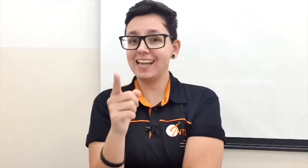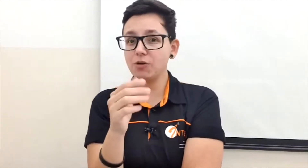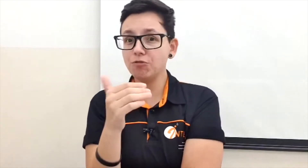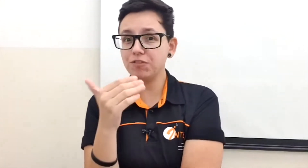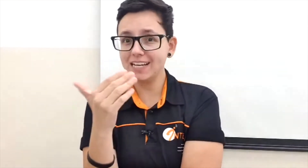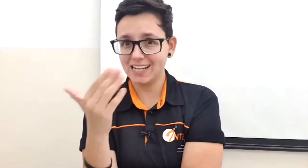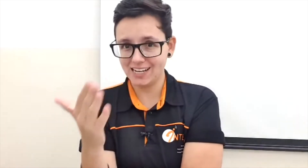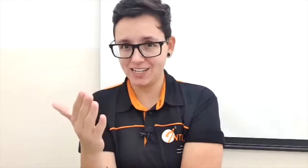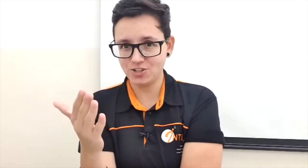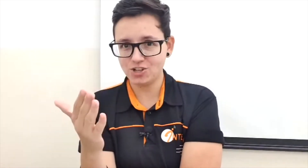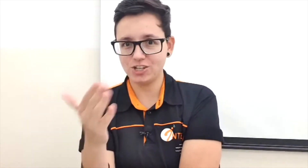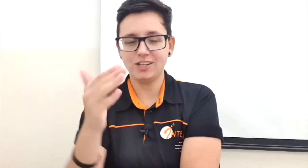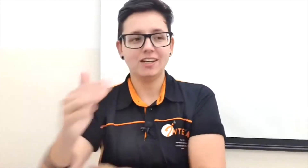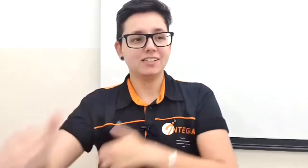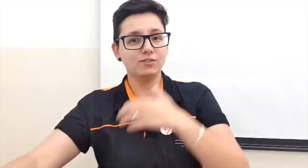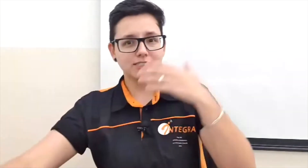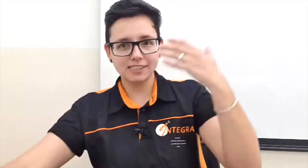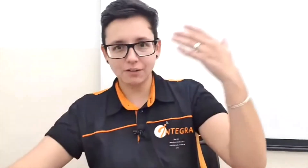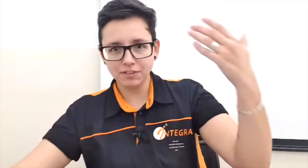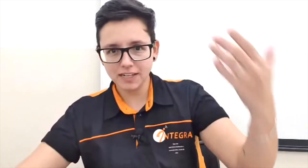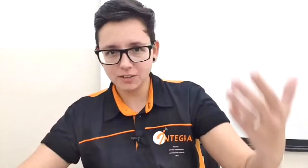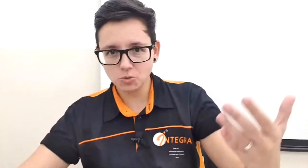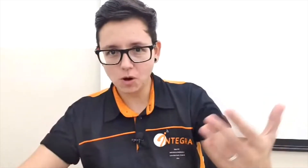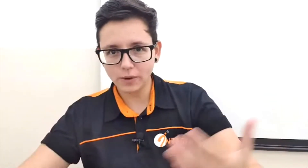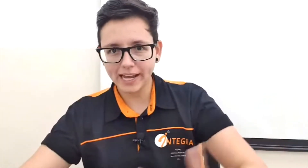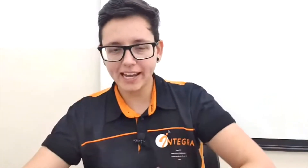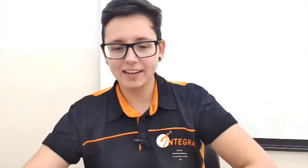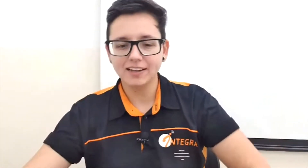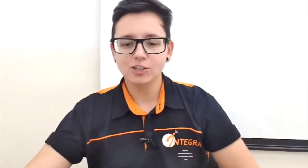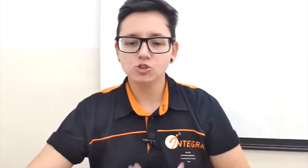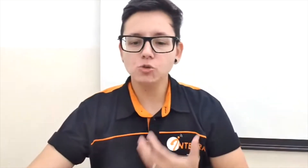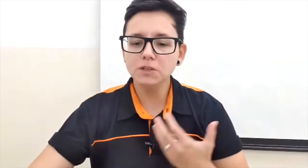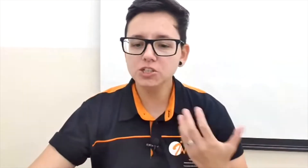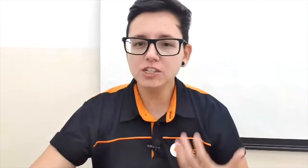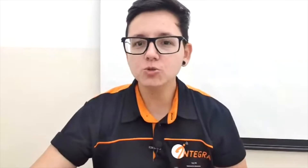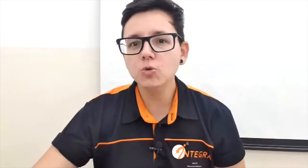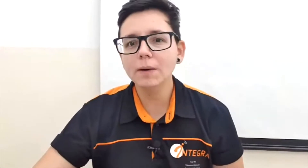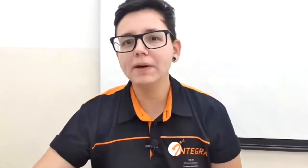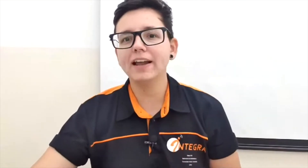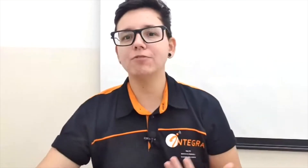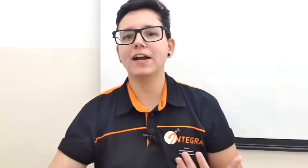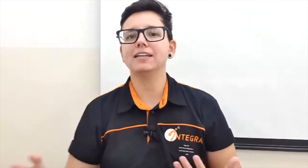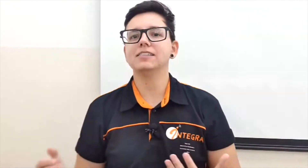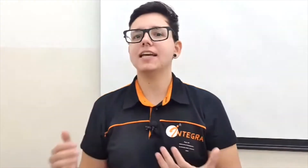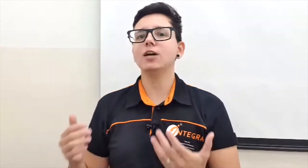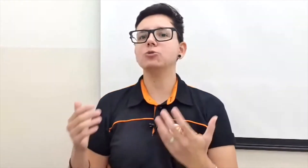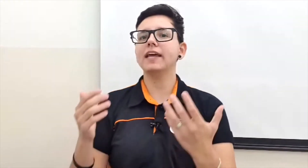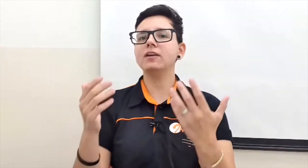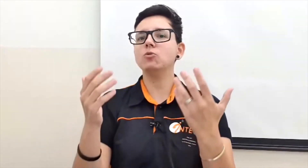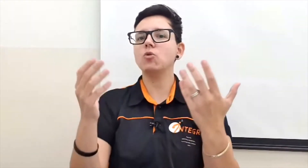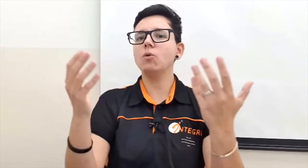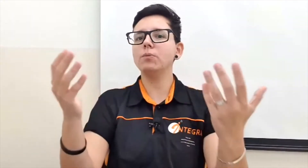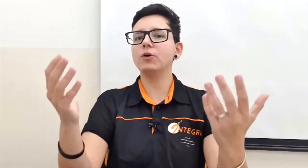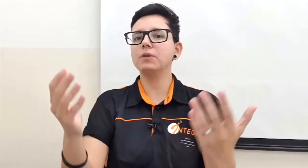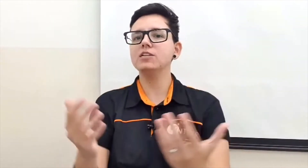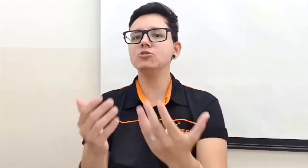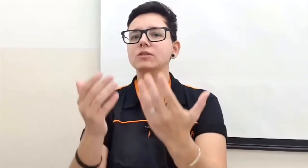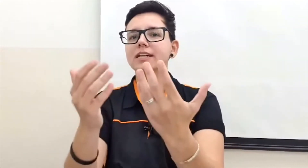tem um ficante, se você está ficando com alguém, substitua pela frase eu tenho um compromisso